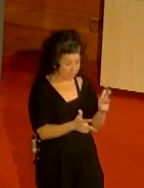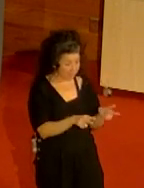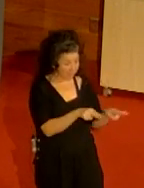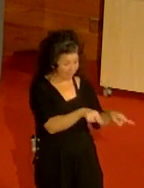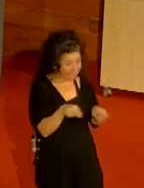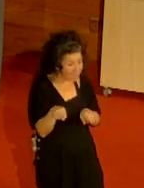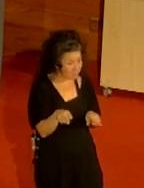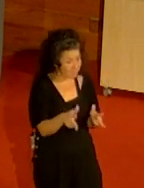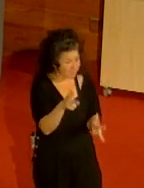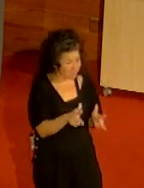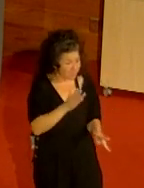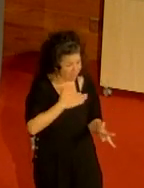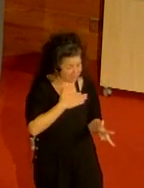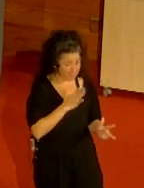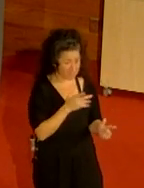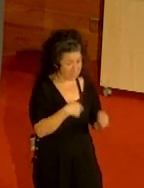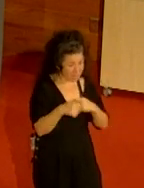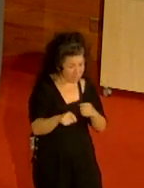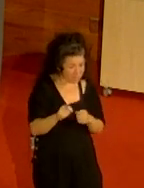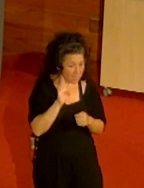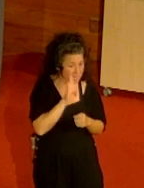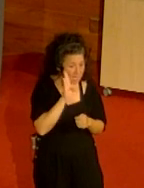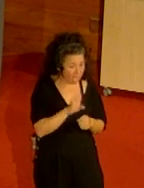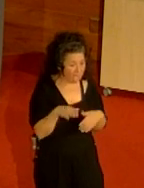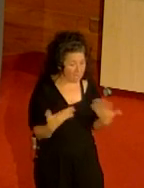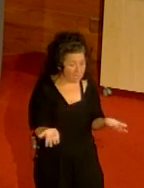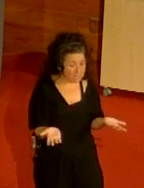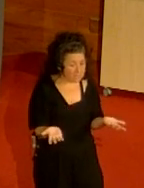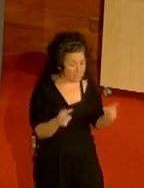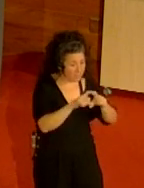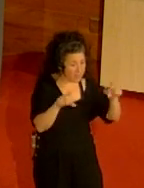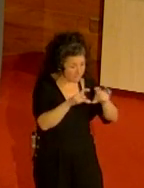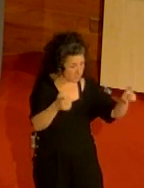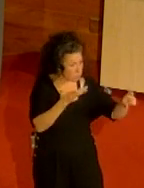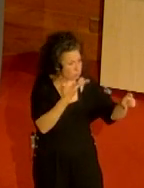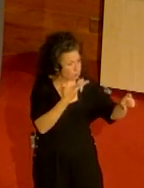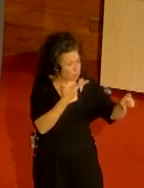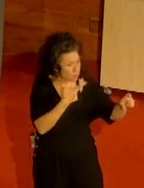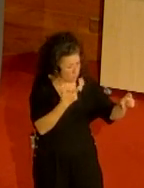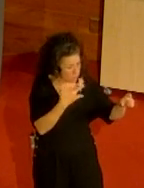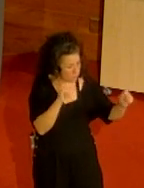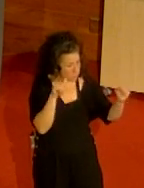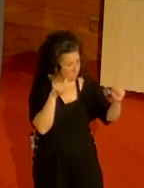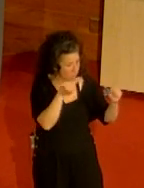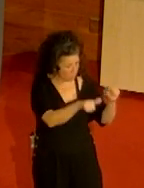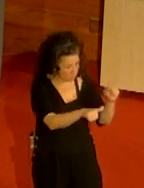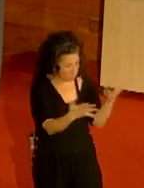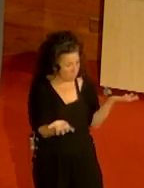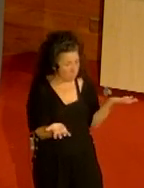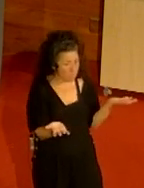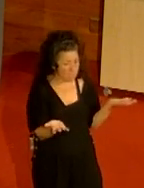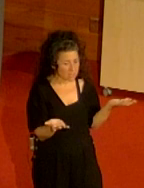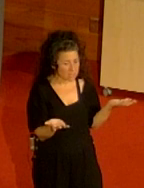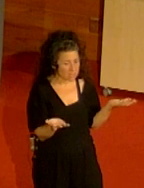¿no? Que se venden ilegalmente y son empresas de aquí conocidas de aeronáutica y me